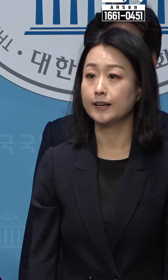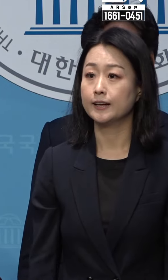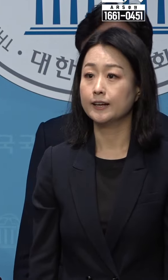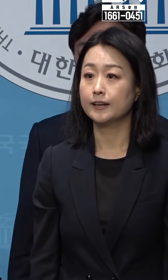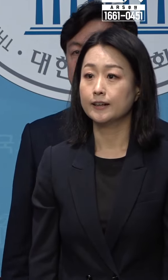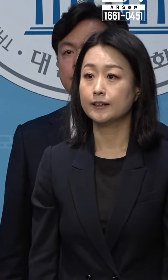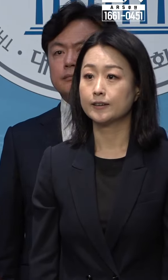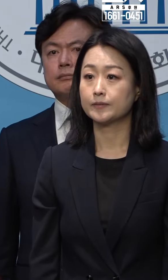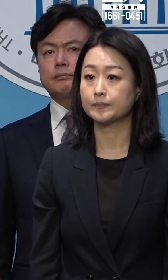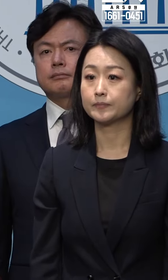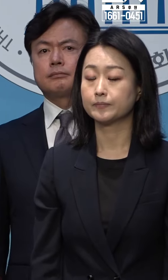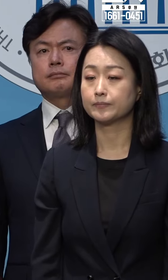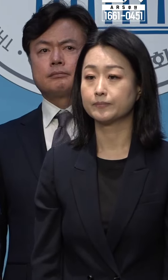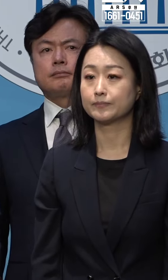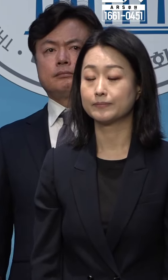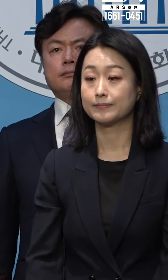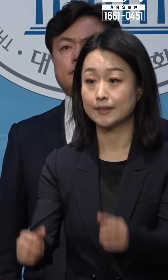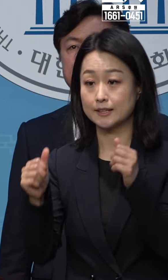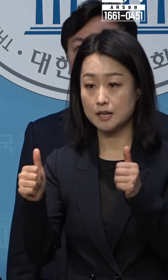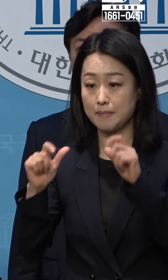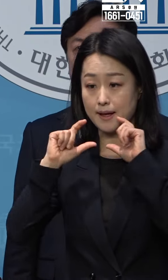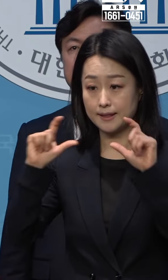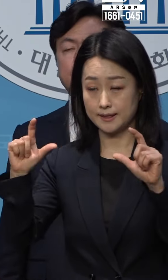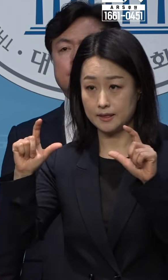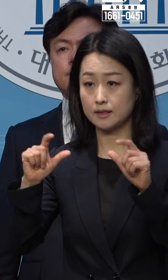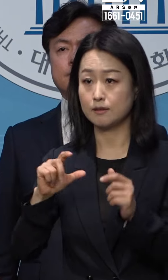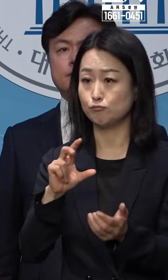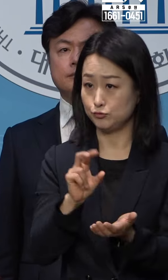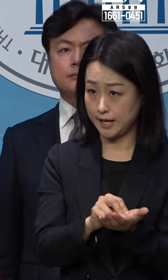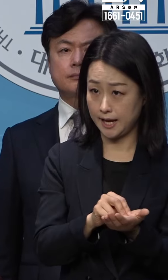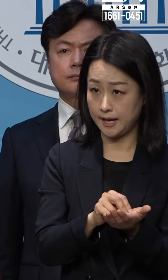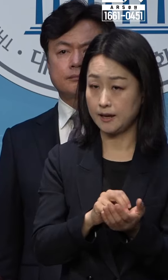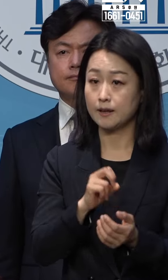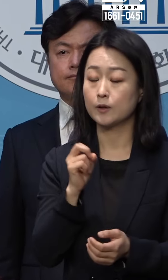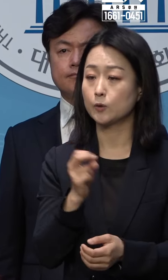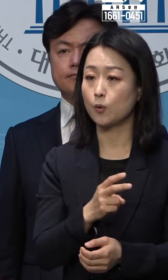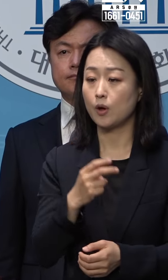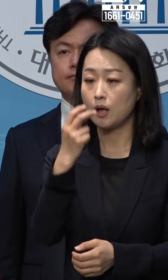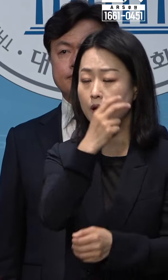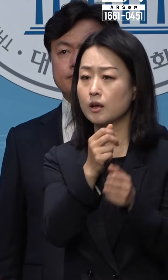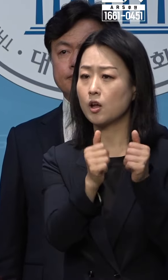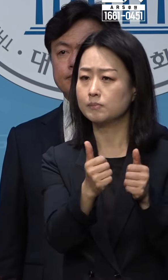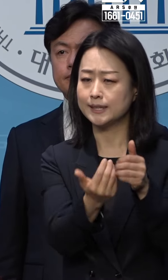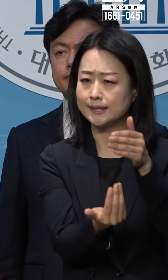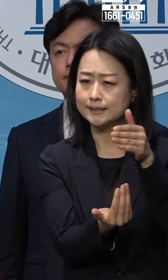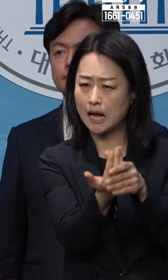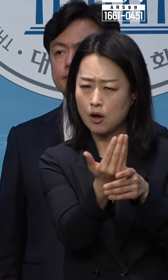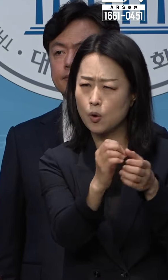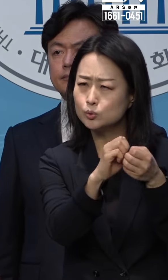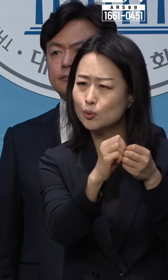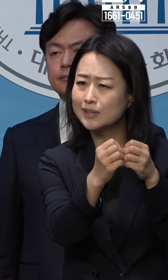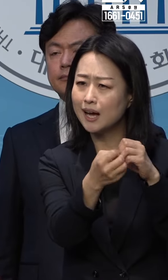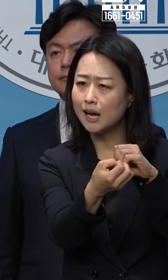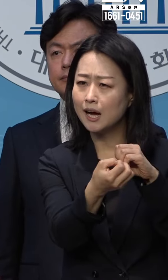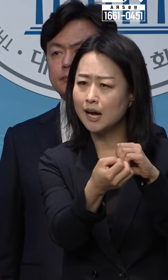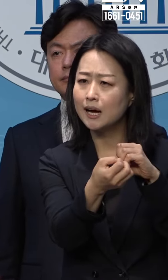특히 이번 판결만 아니라 이렇게 검찰의 사건 조작에